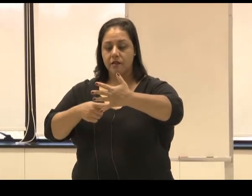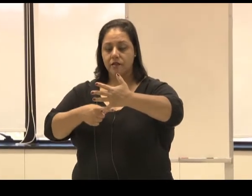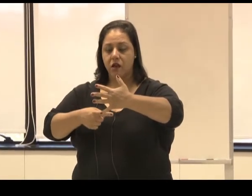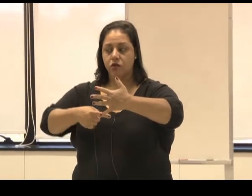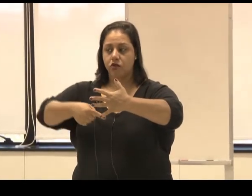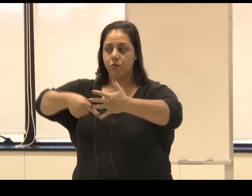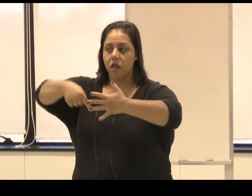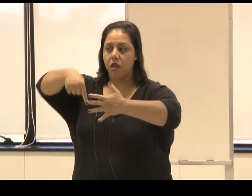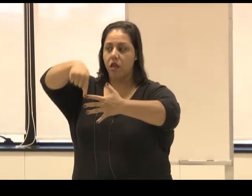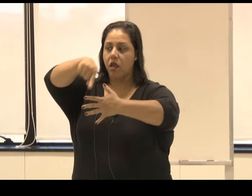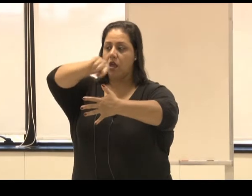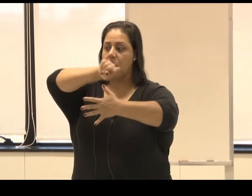eu subir,